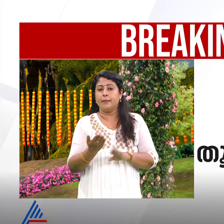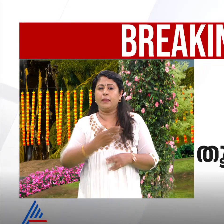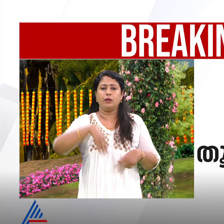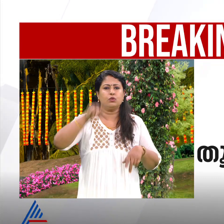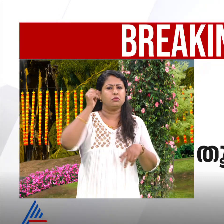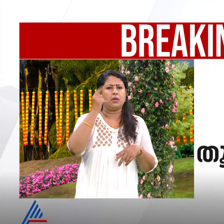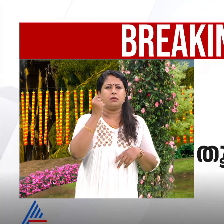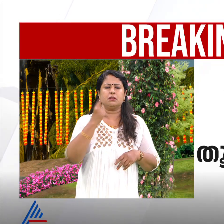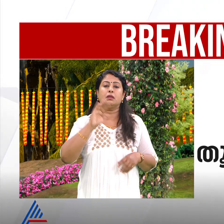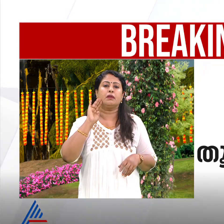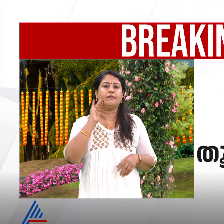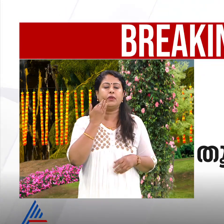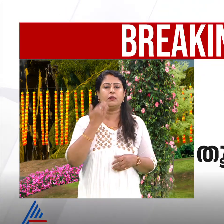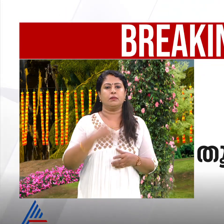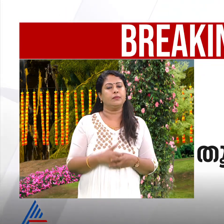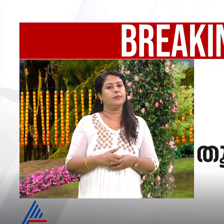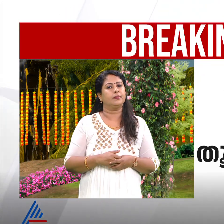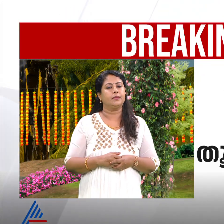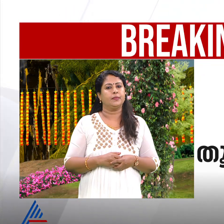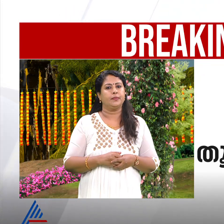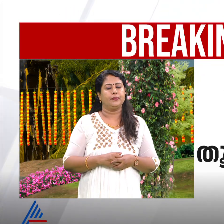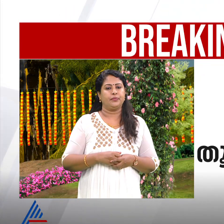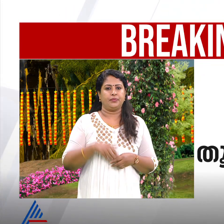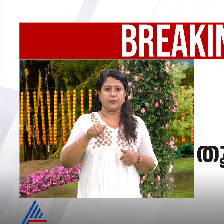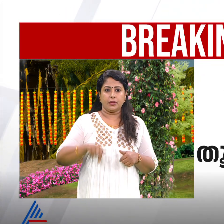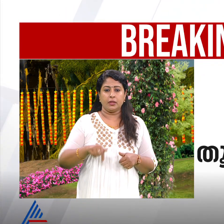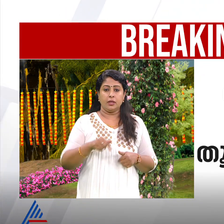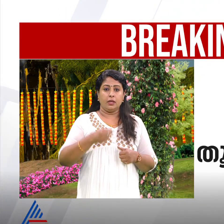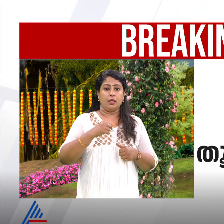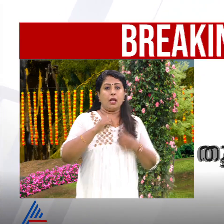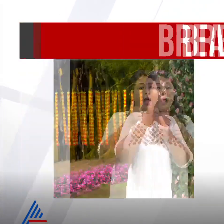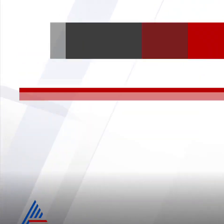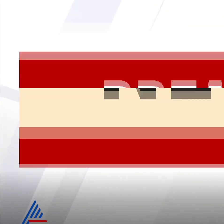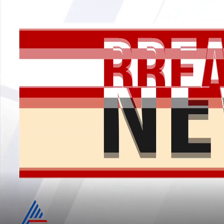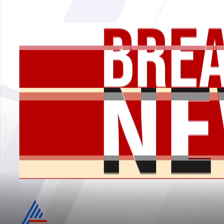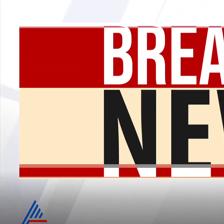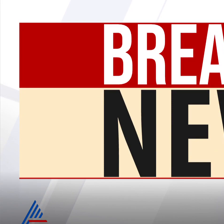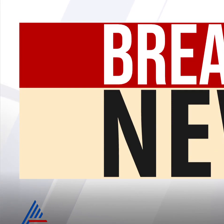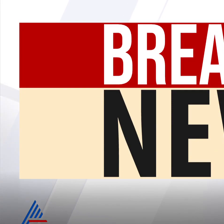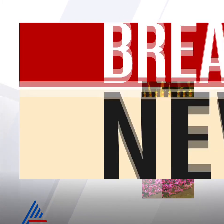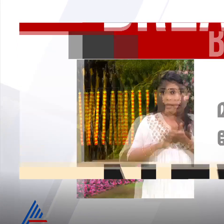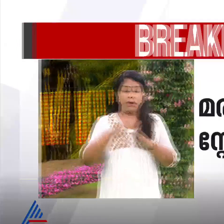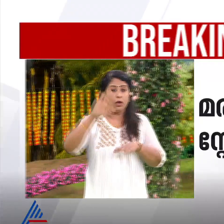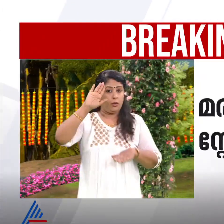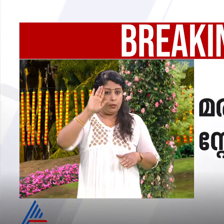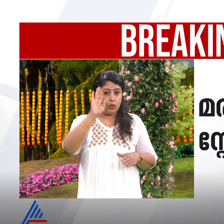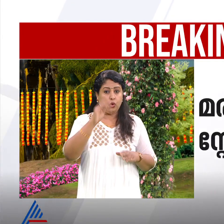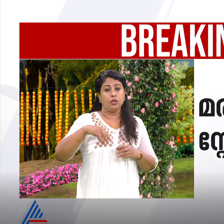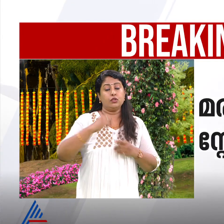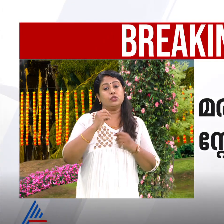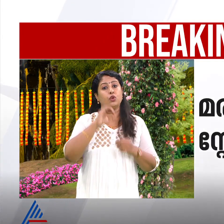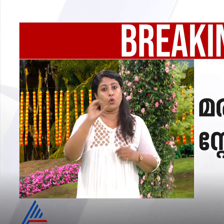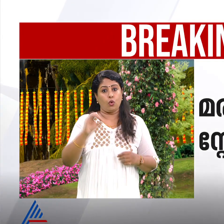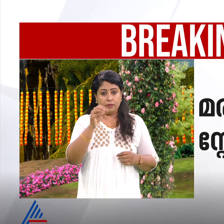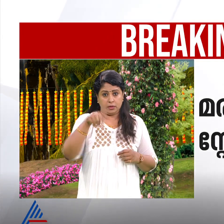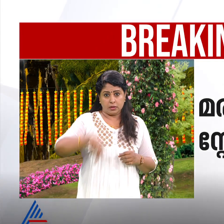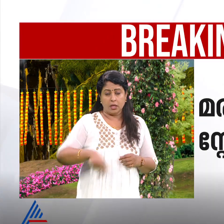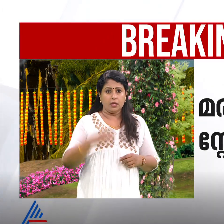വന്നത്? അമ്പിളി ആറ്റിങ്ങൽ പോലീസ് സ്റ്റേഷനിലെ സിവിൽ പോലീസ് ഓഫീസറാണ് അനിത. ഇന്ന്